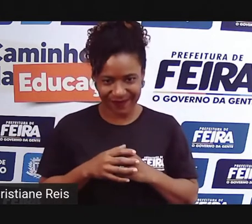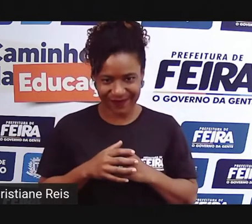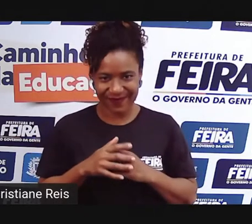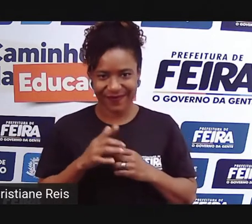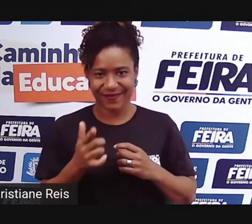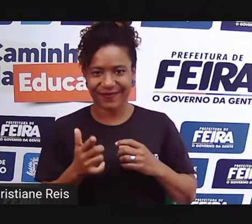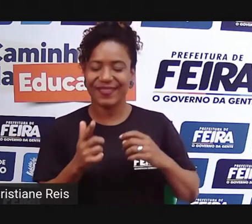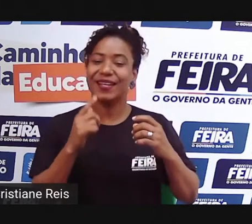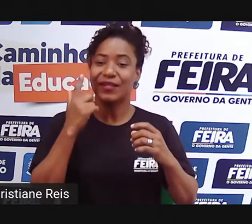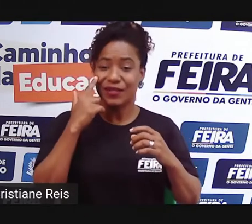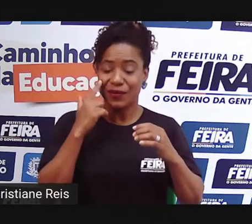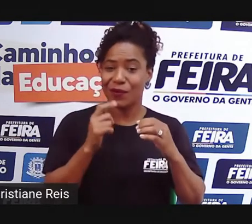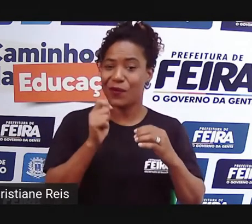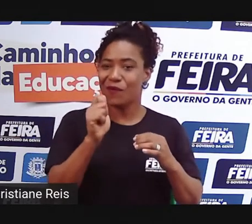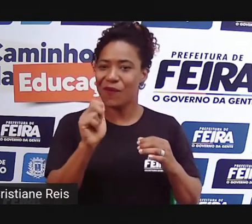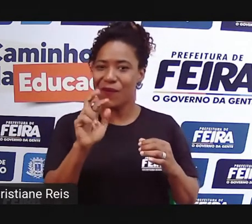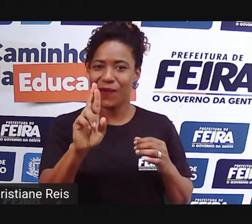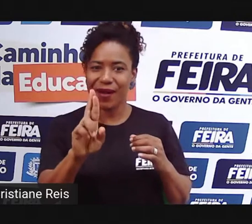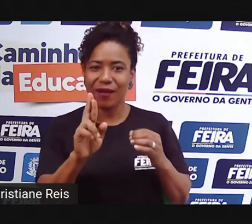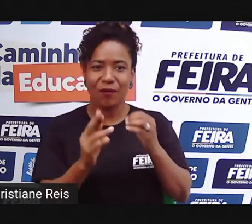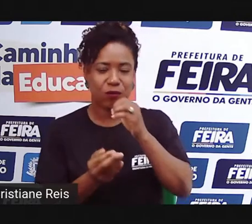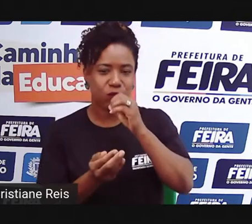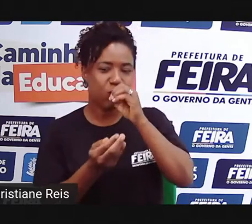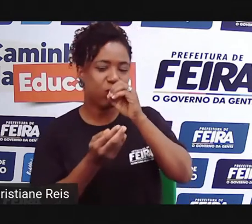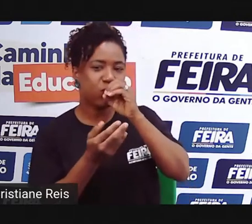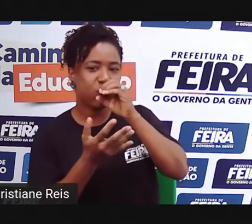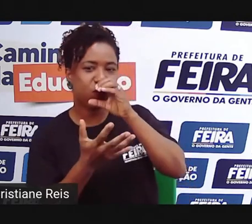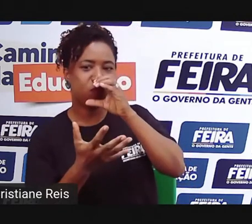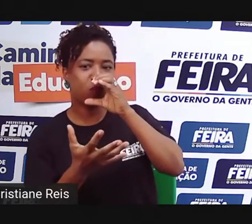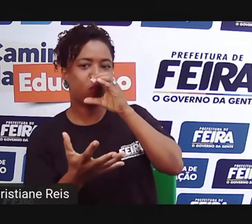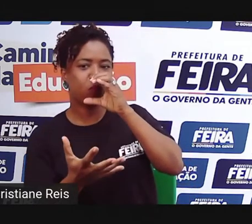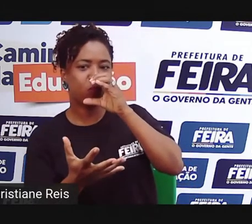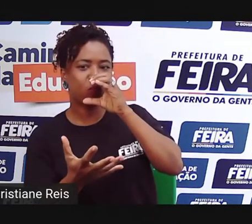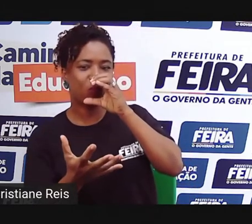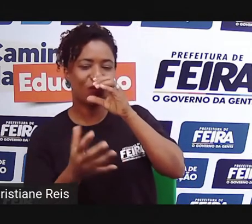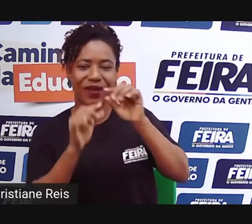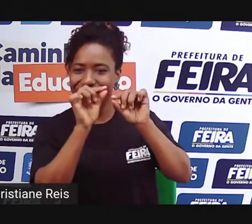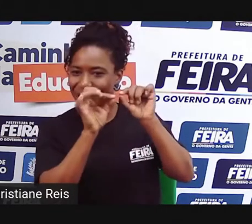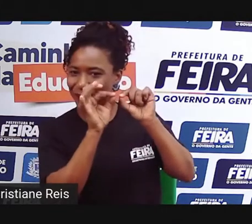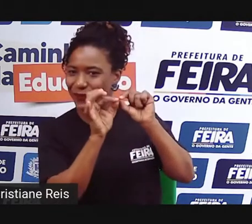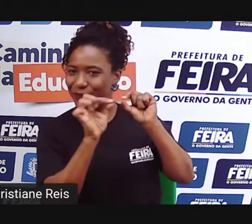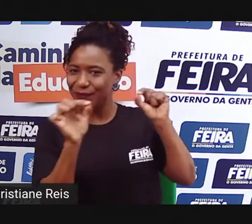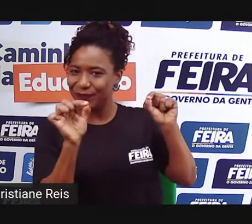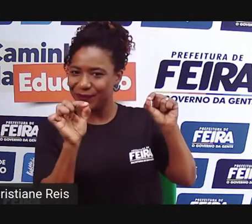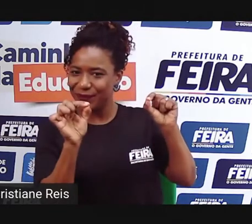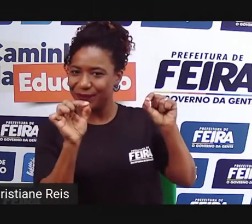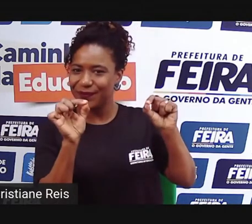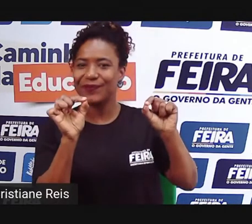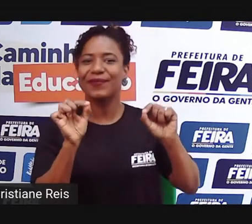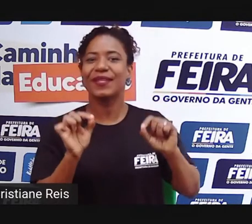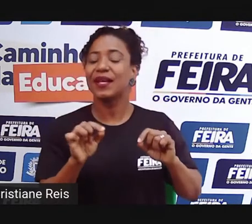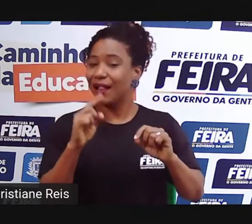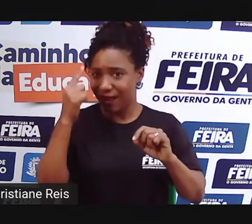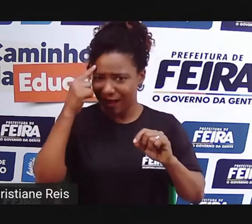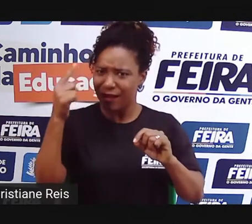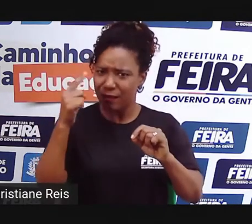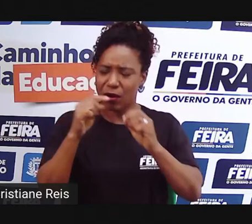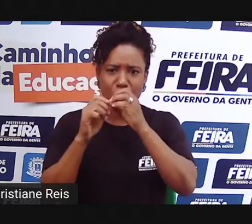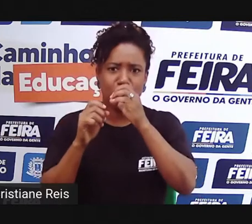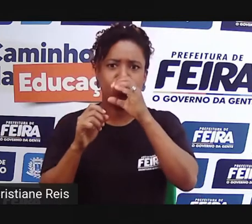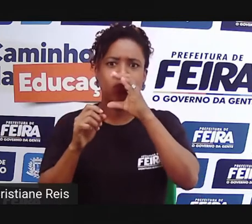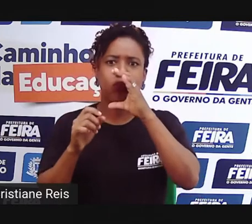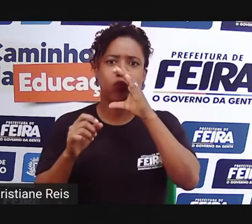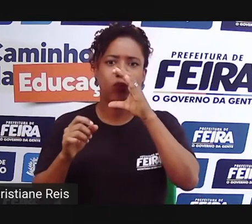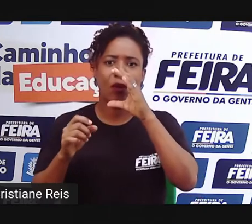de dentro dela, nós amarramos a pontinha. Isso mesmo. Quando a Proibisa não amarrou a pontinha da